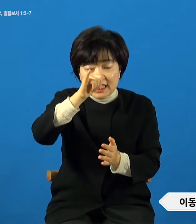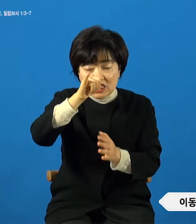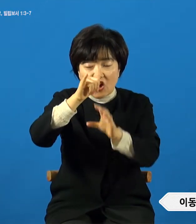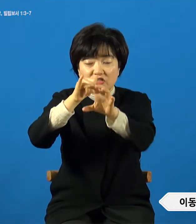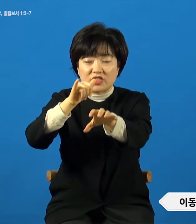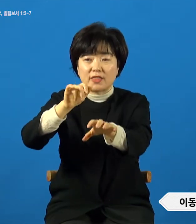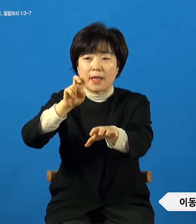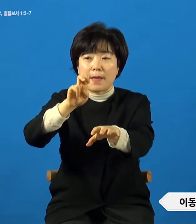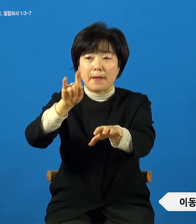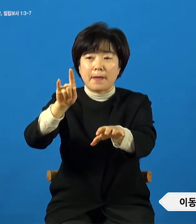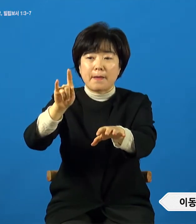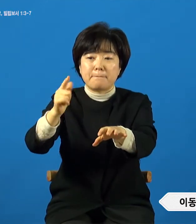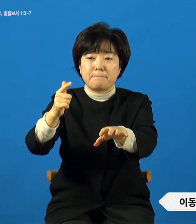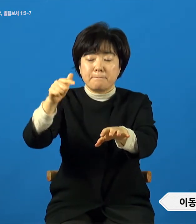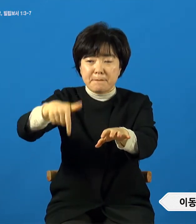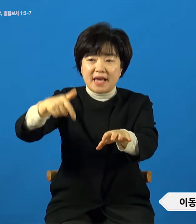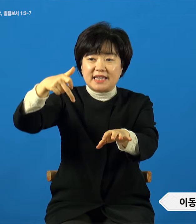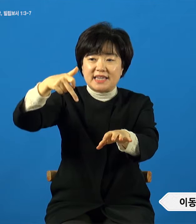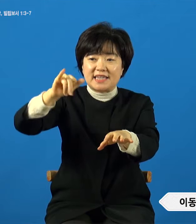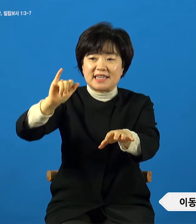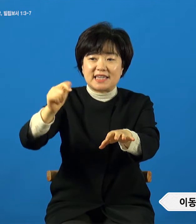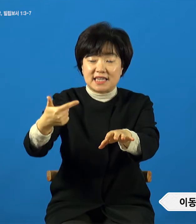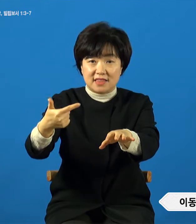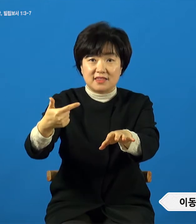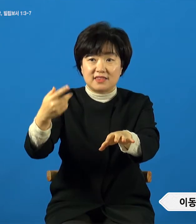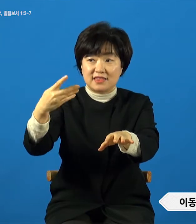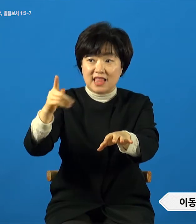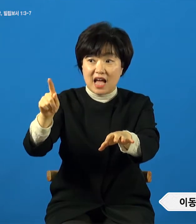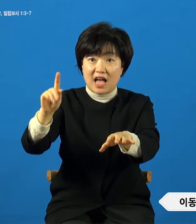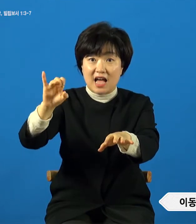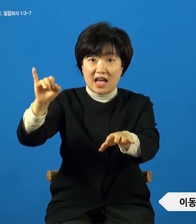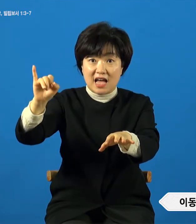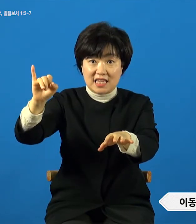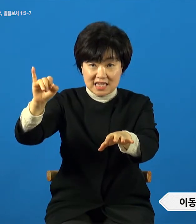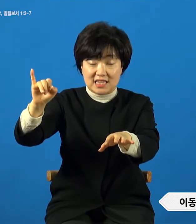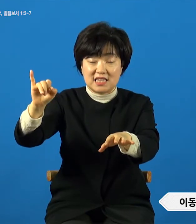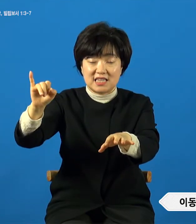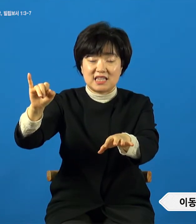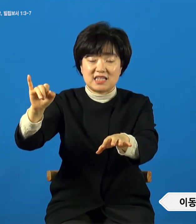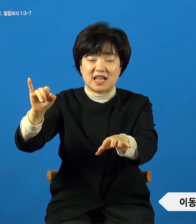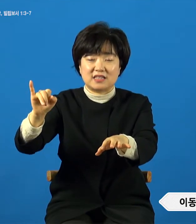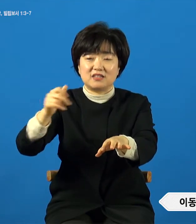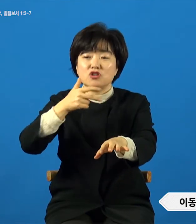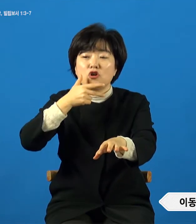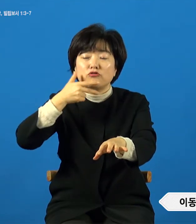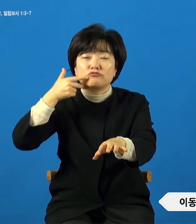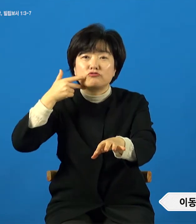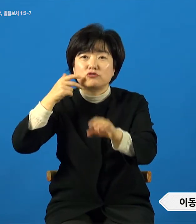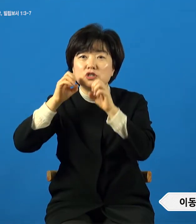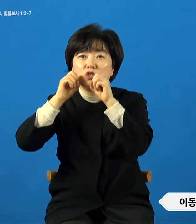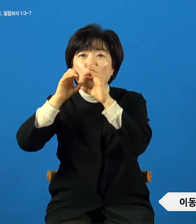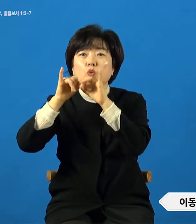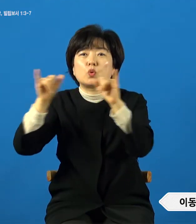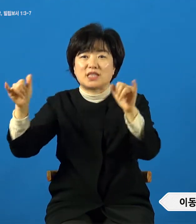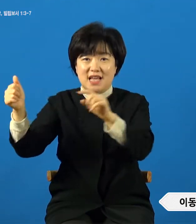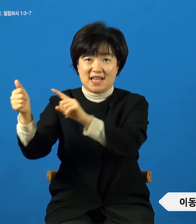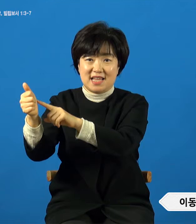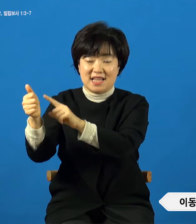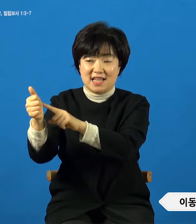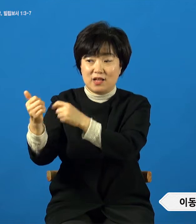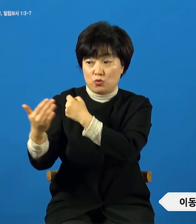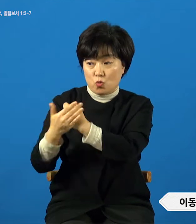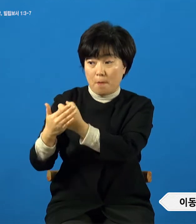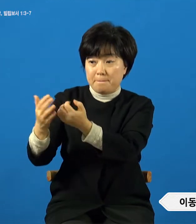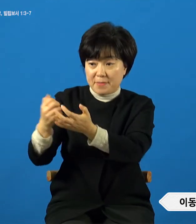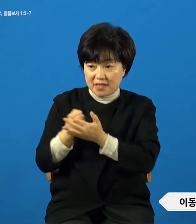맥킨타이어라는 선교사, 의료 선교사의 영국에서 온 선교사인데 그분의 도움을 받아서 그분이 질병에서도 회복을 됩니다.